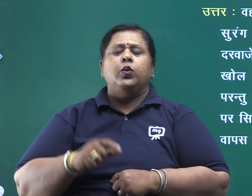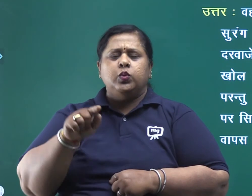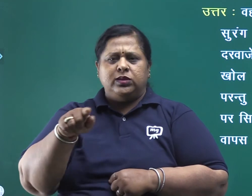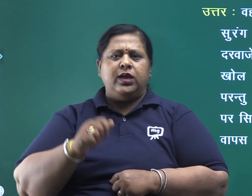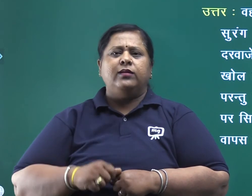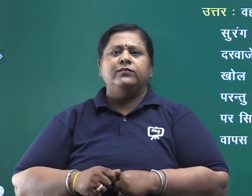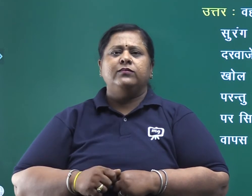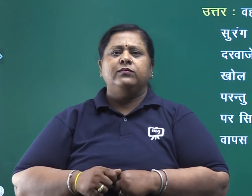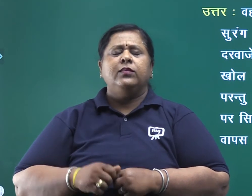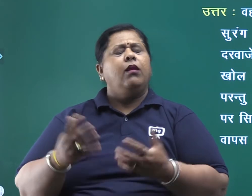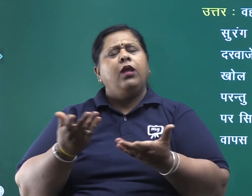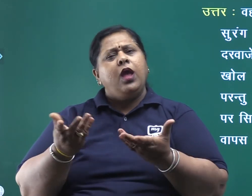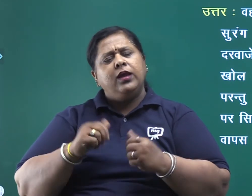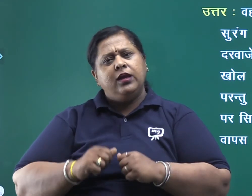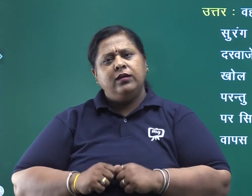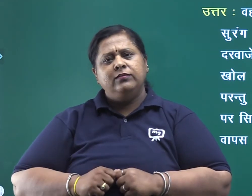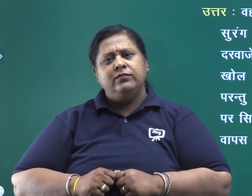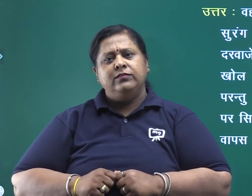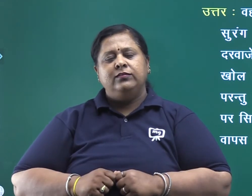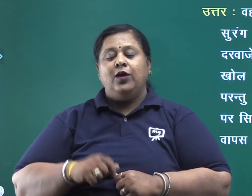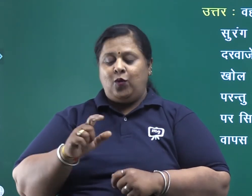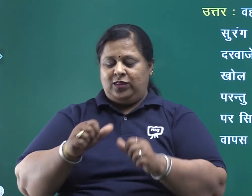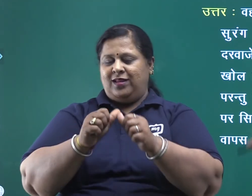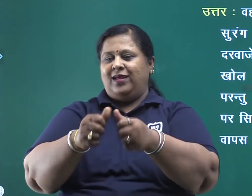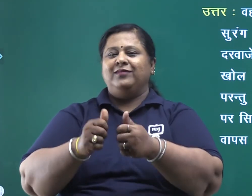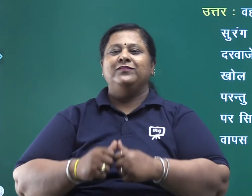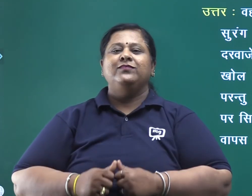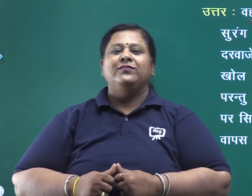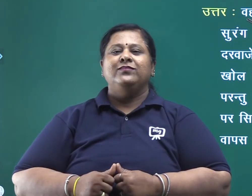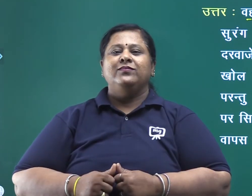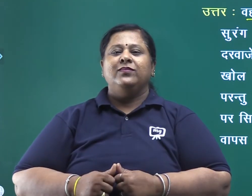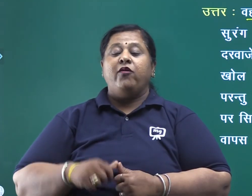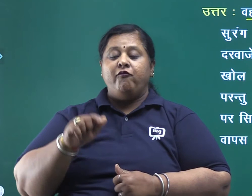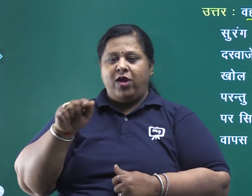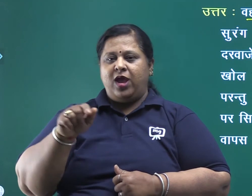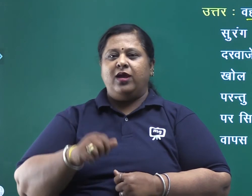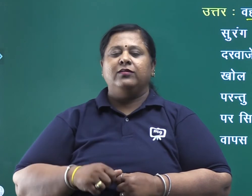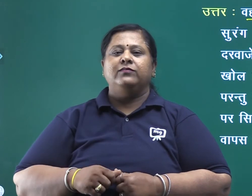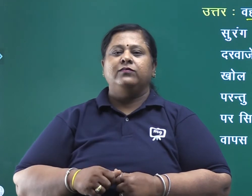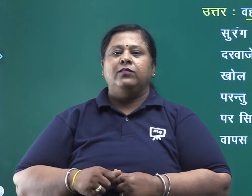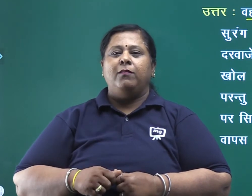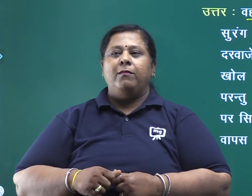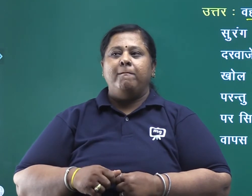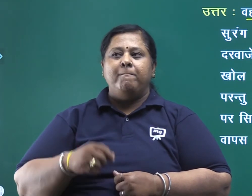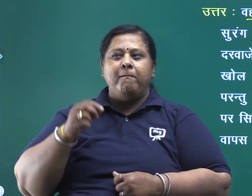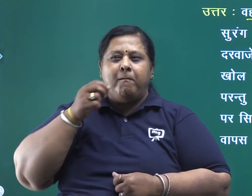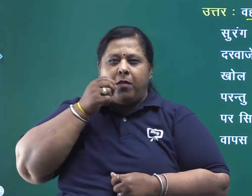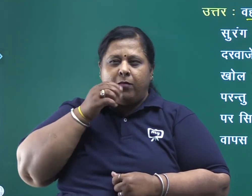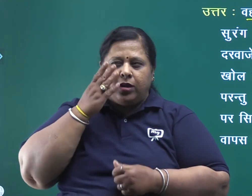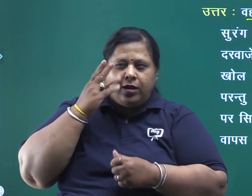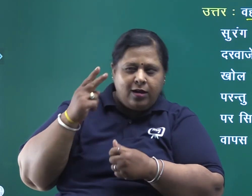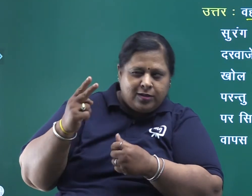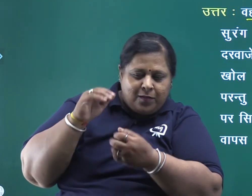उसने क्या किया? उत्तर है वह पापा की नज़र